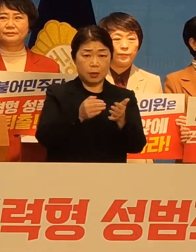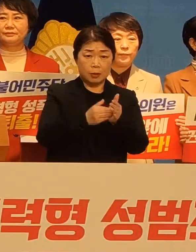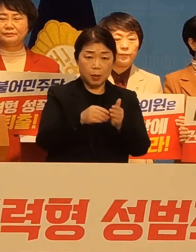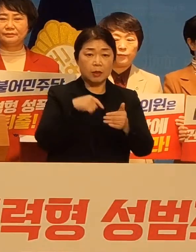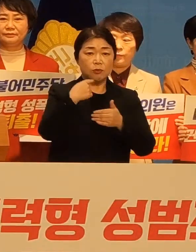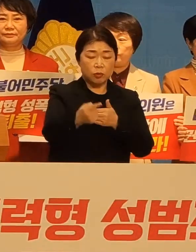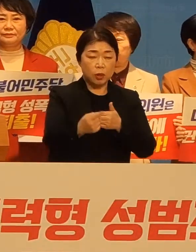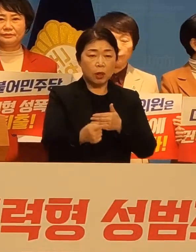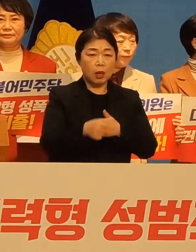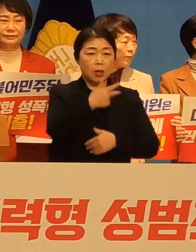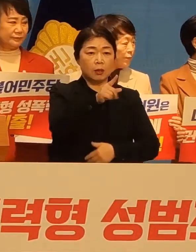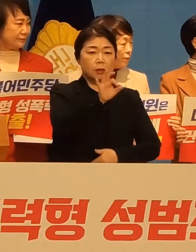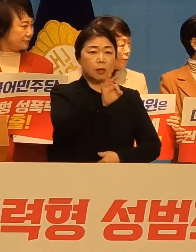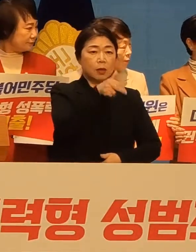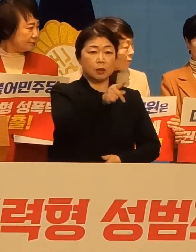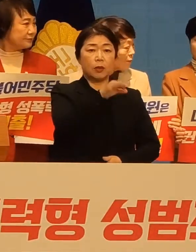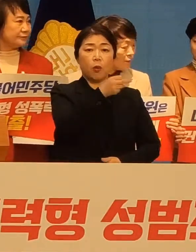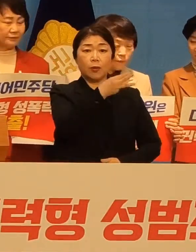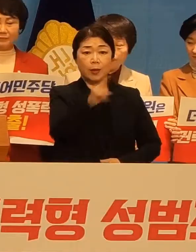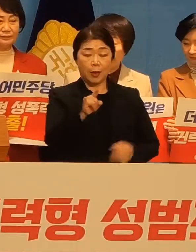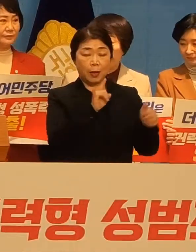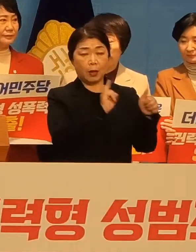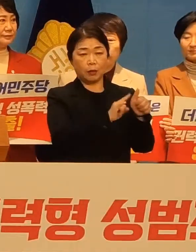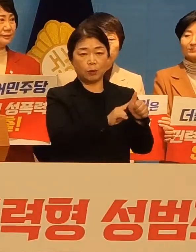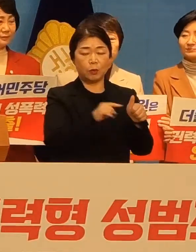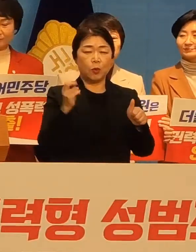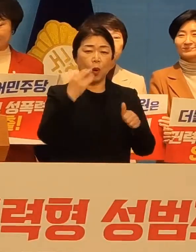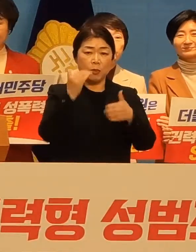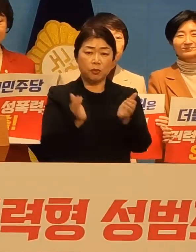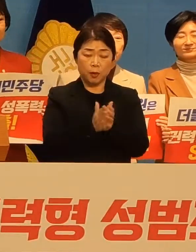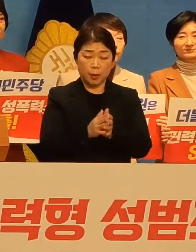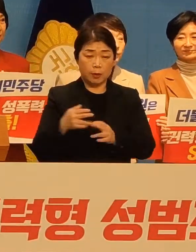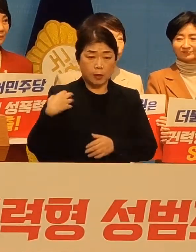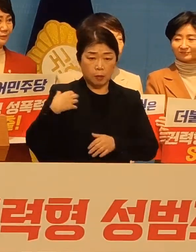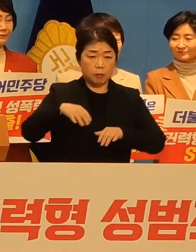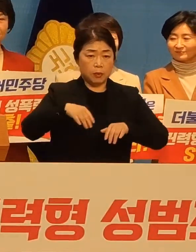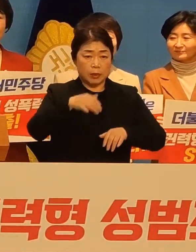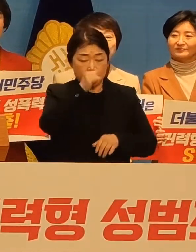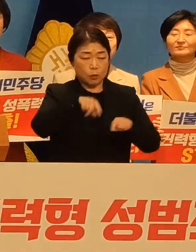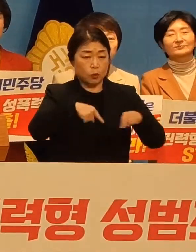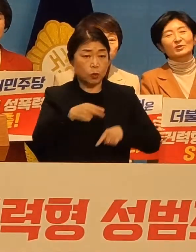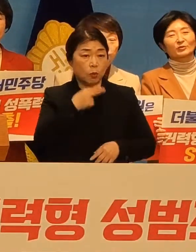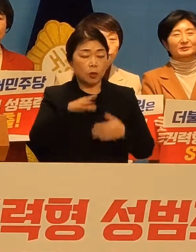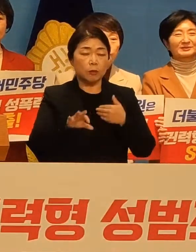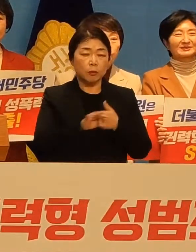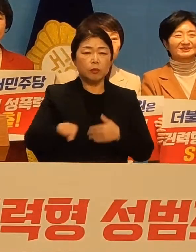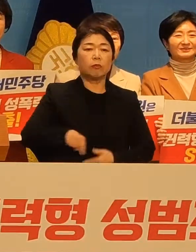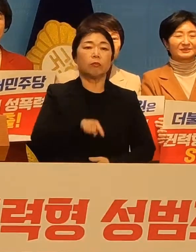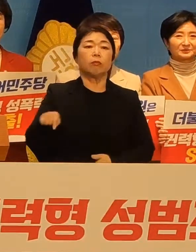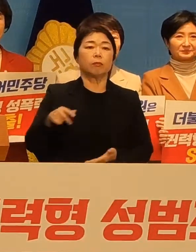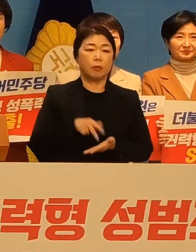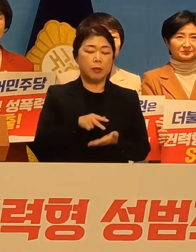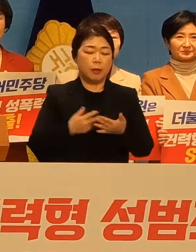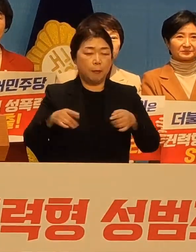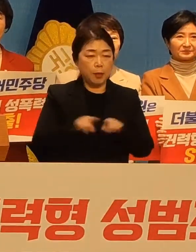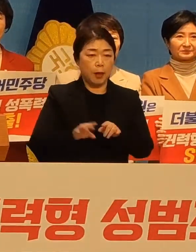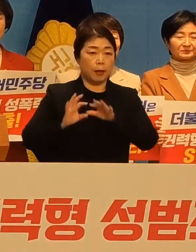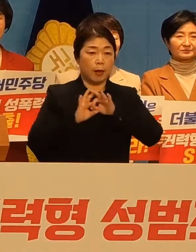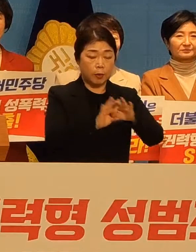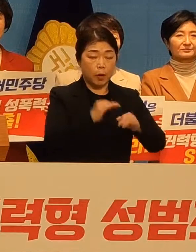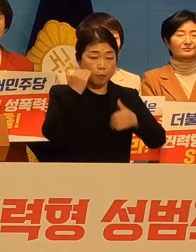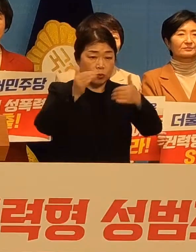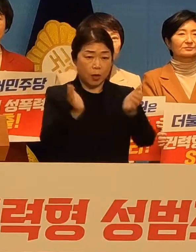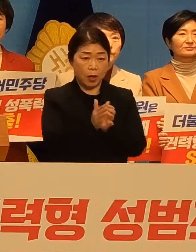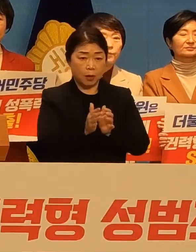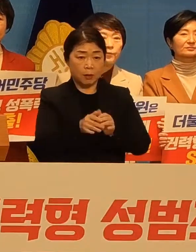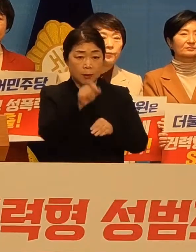장경태 의원과 더불어민주당의 책임 있는 조치가 없을 경우 국민의힘 서울시 광역기초 여성들과 함께 계속해서 더불어민주당